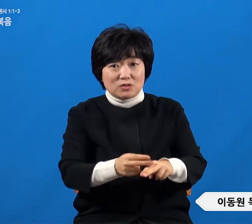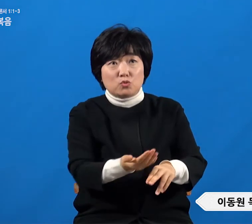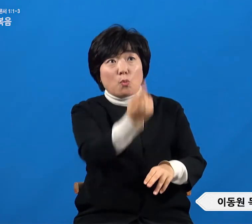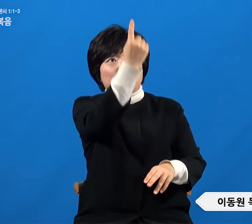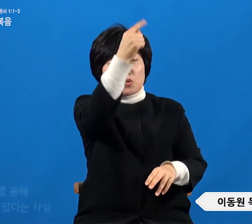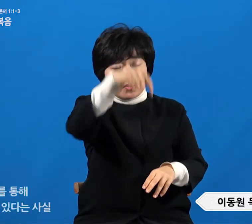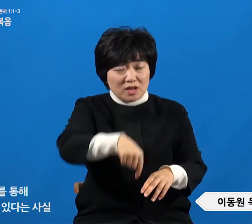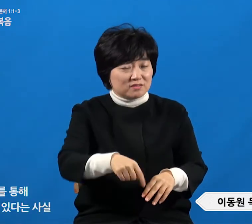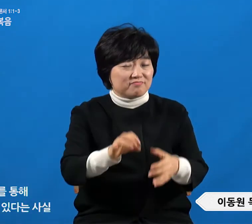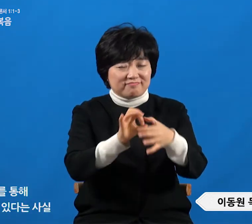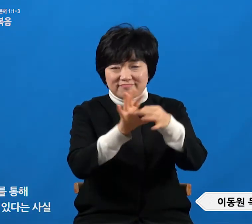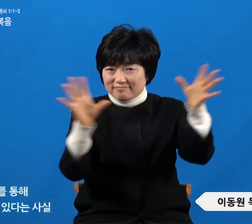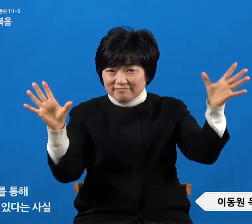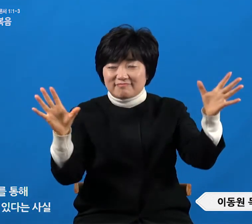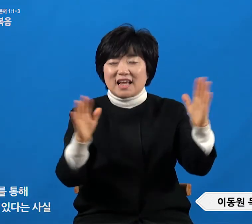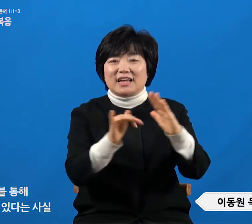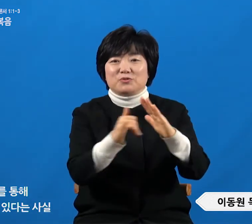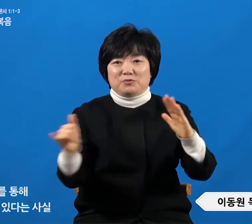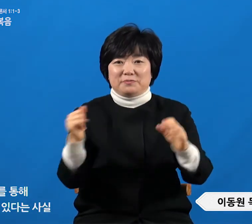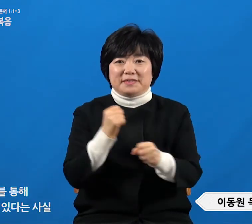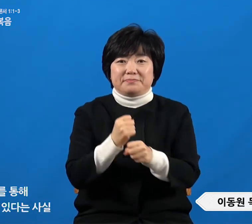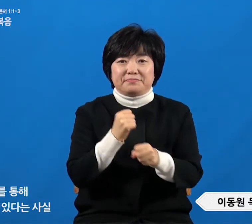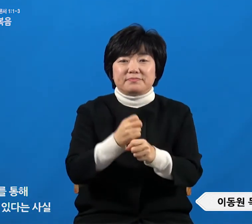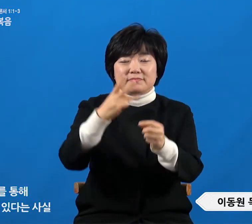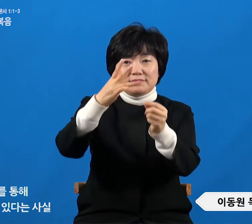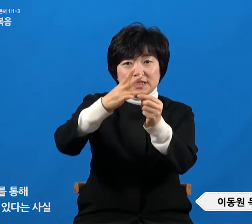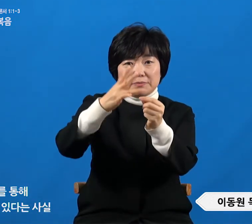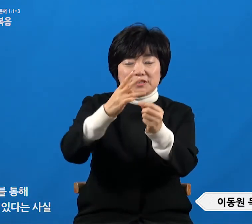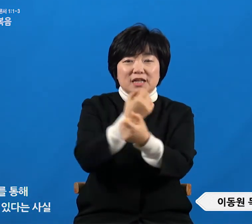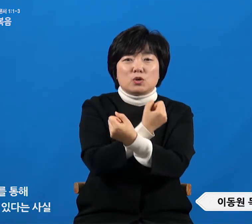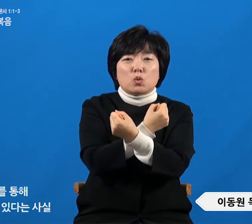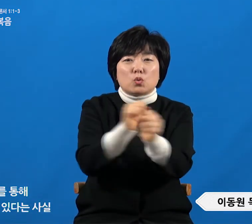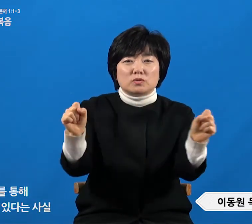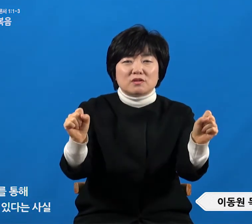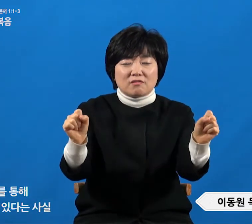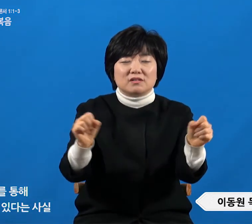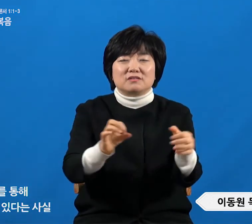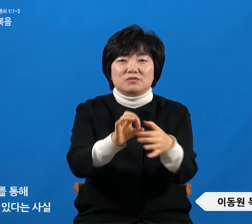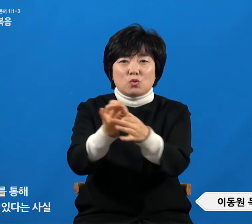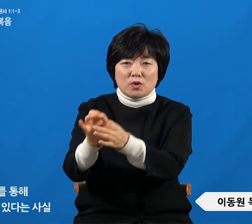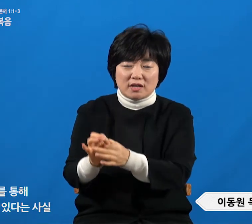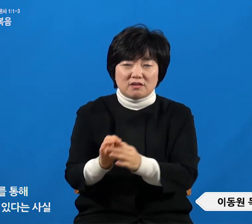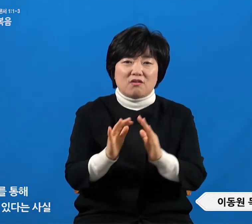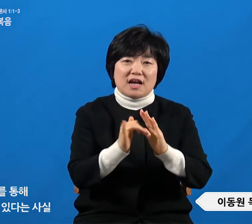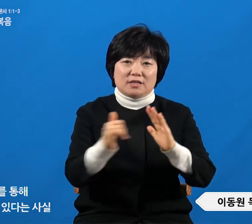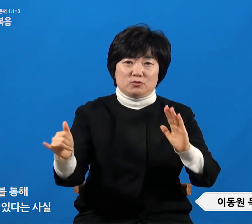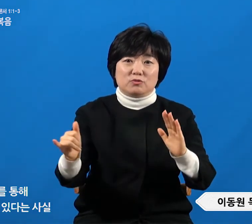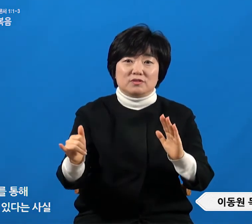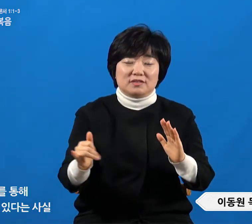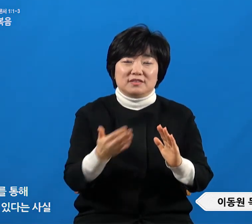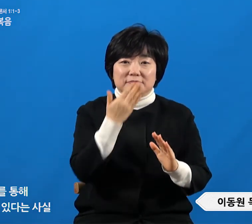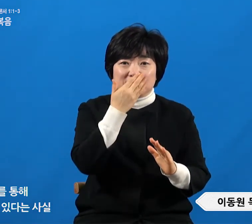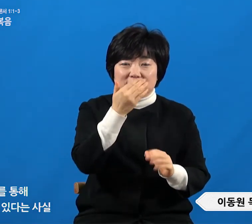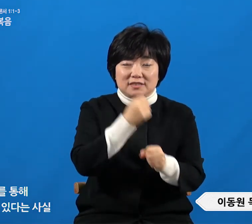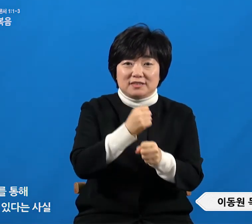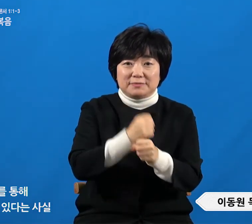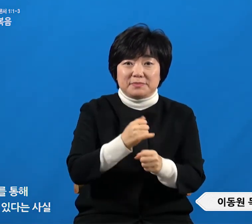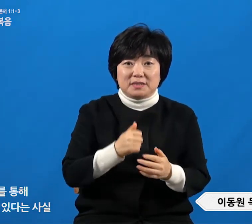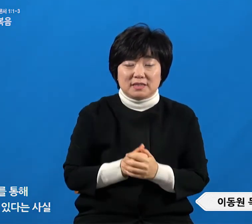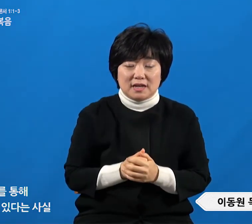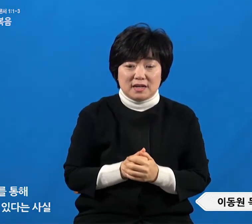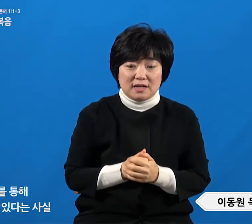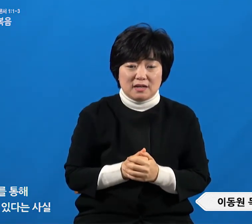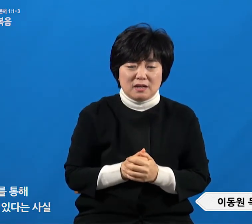번째로, 복음은 용서를 통해 우리가 가족이 될 수가 있다는 사실입니다. 오늘 가족이 해체되고